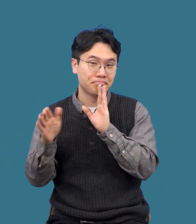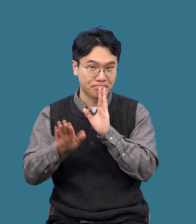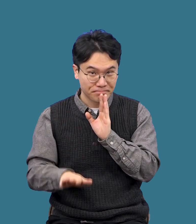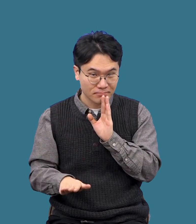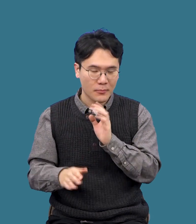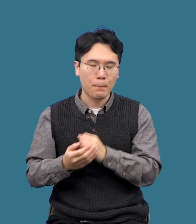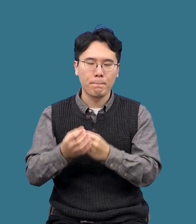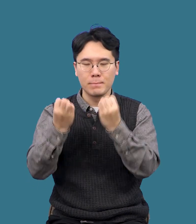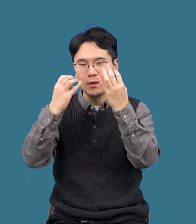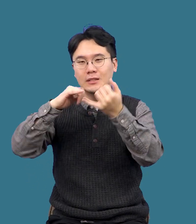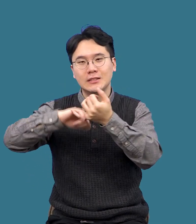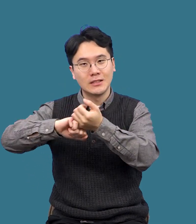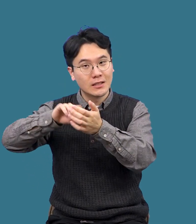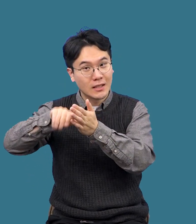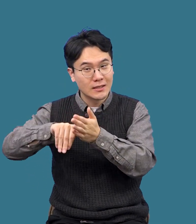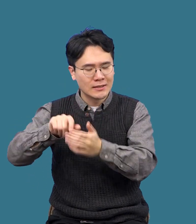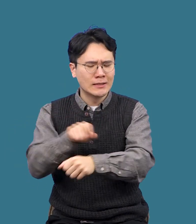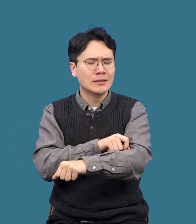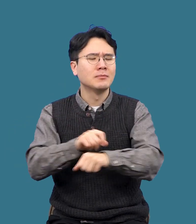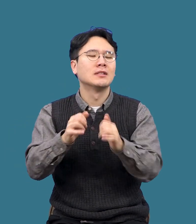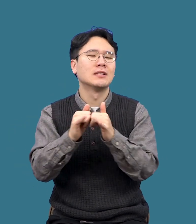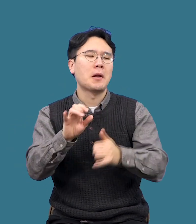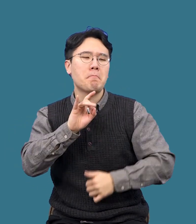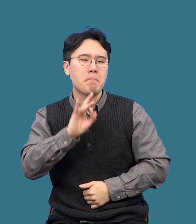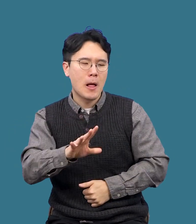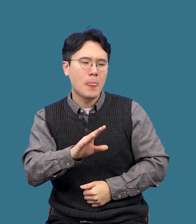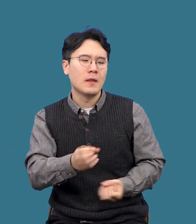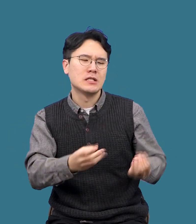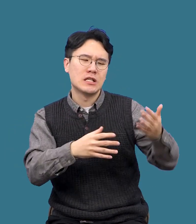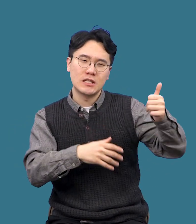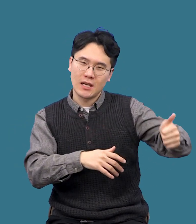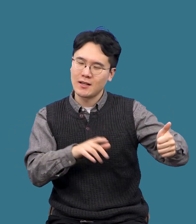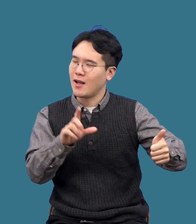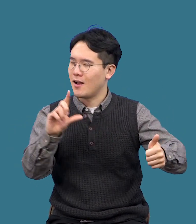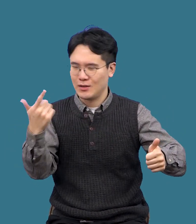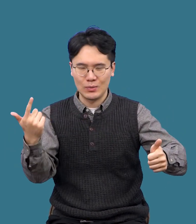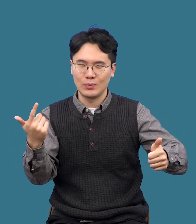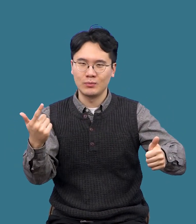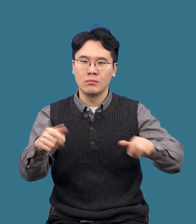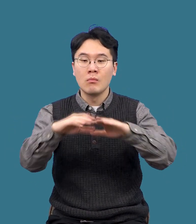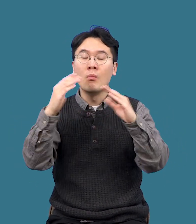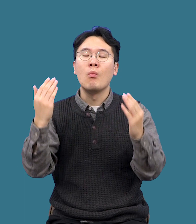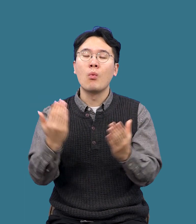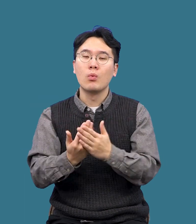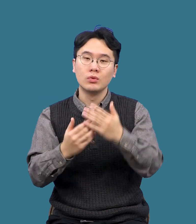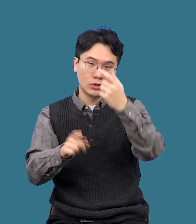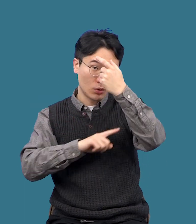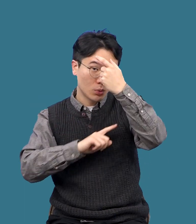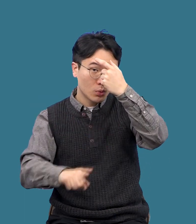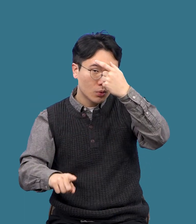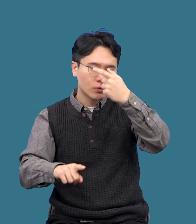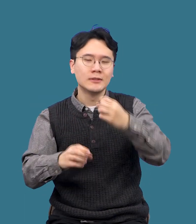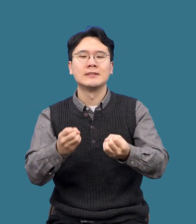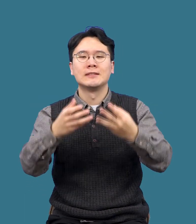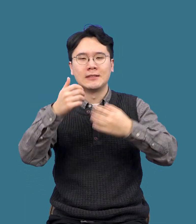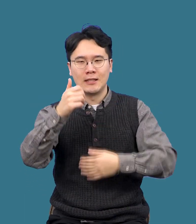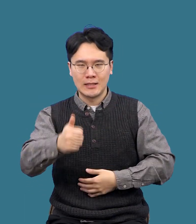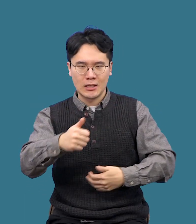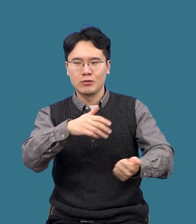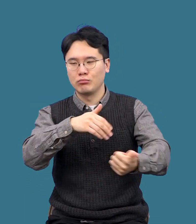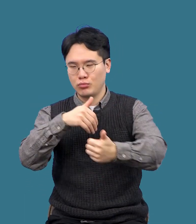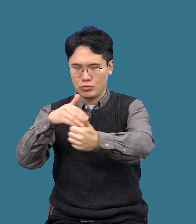특별한 사람들만이 제사장이 아니라 만인 제사장, 모든 신자가 제사장으로 부름을 받는다고